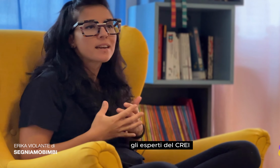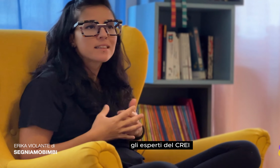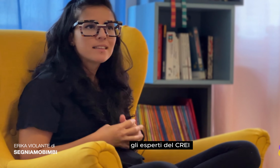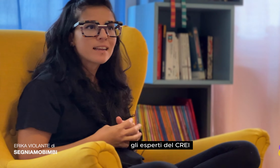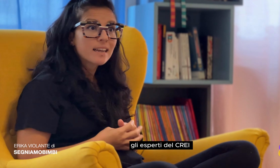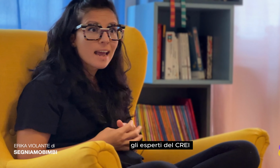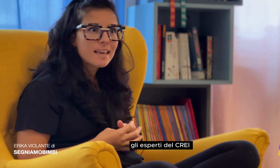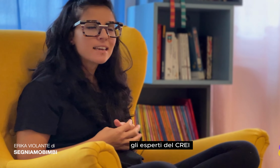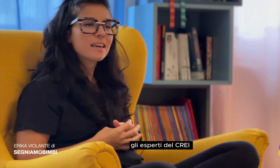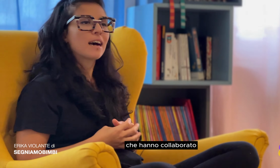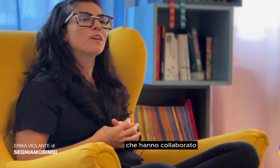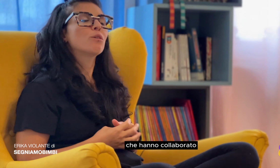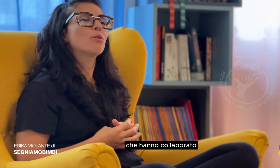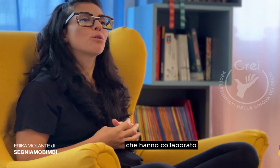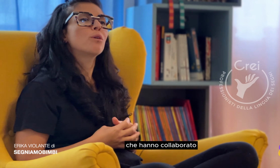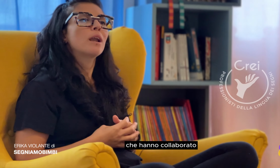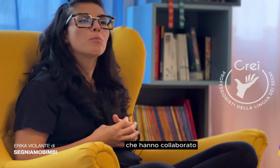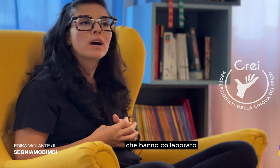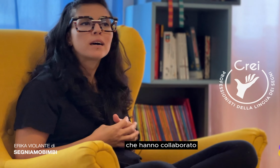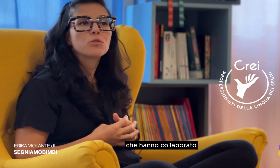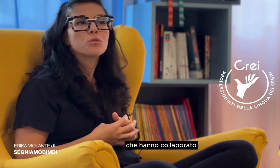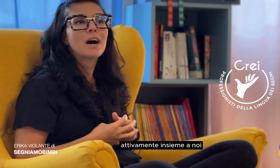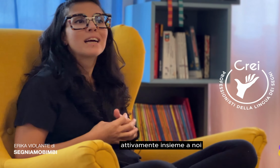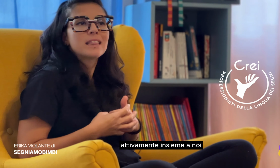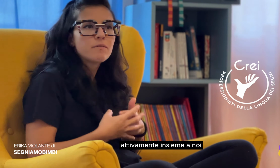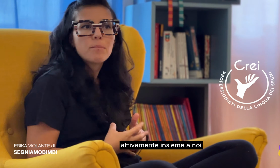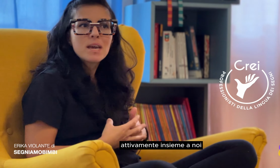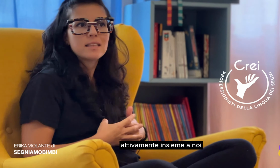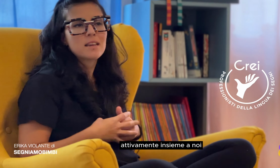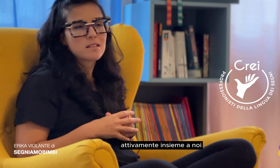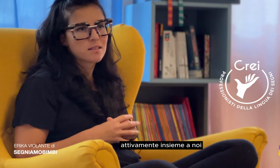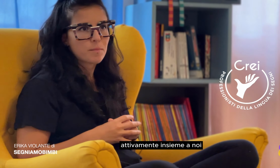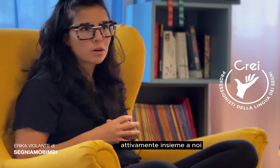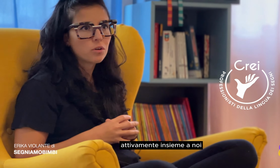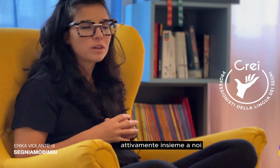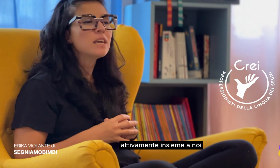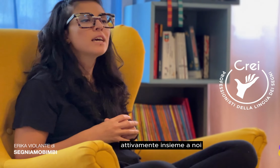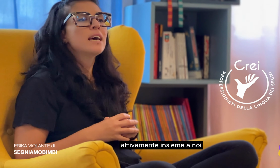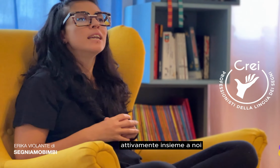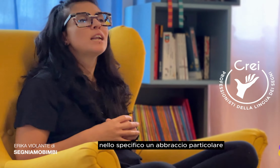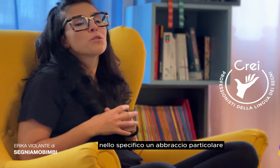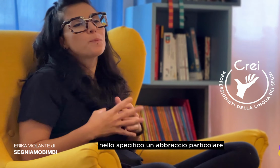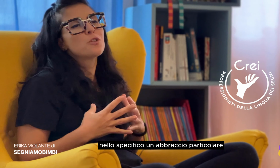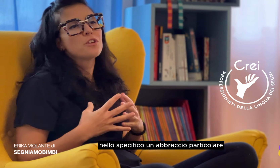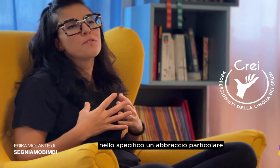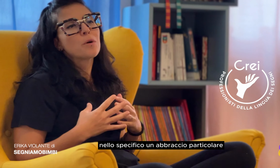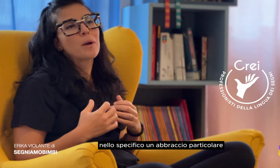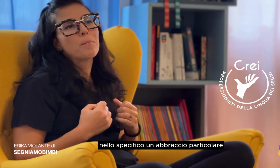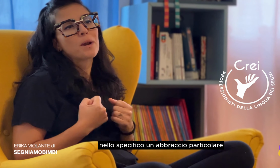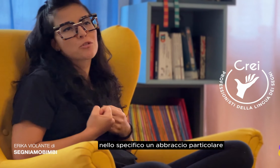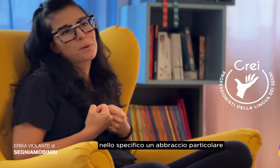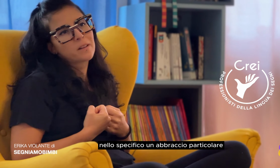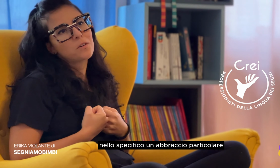del CREI che hanno collaborato attivamente insieme a noi, nello specifico un abbraccio